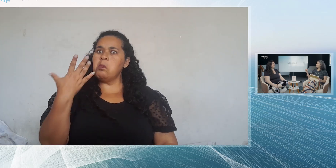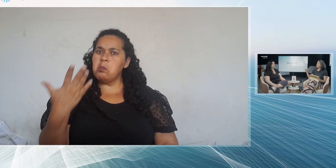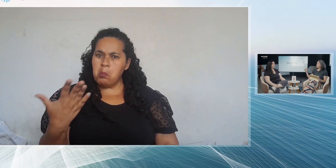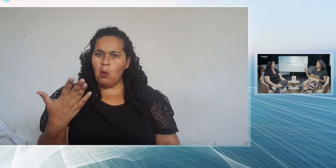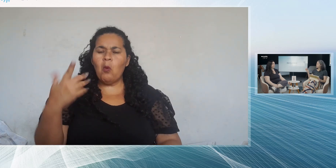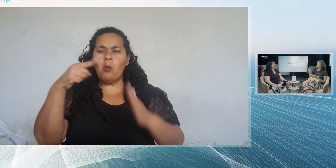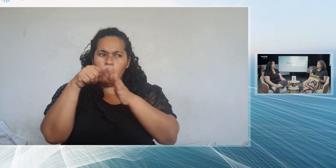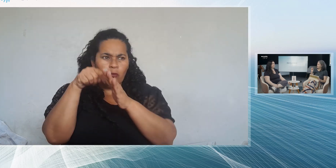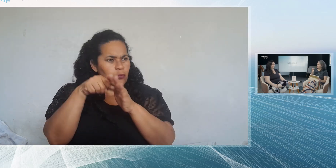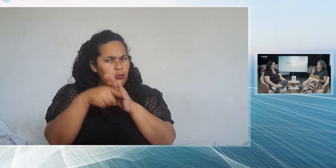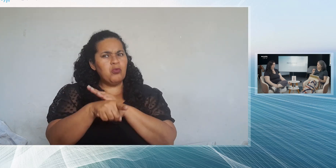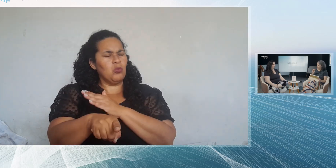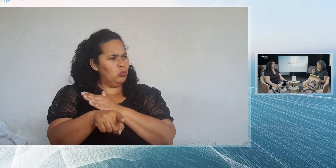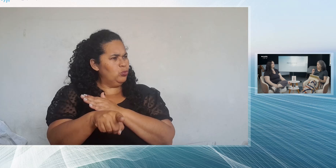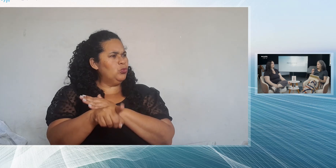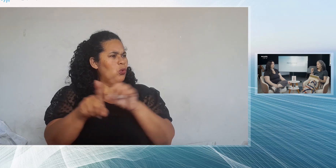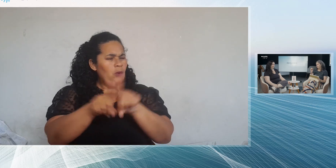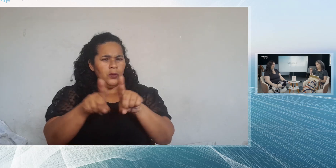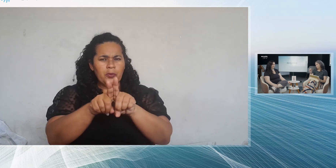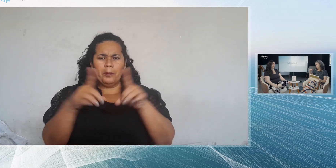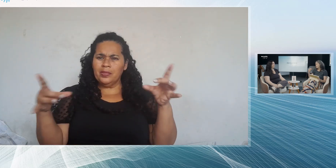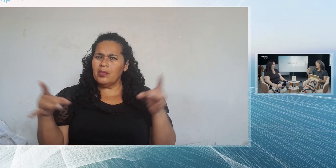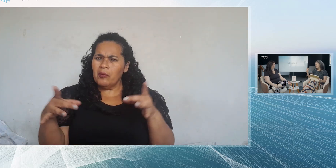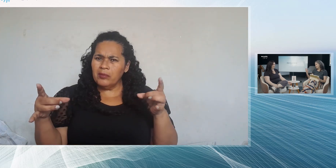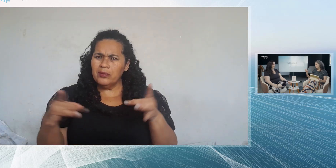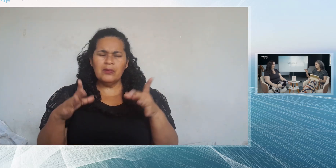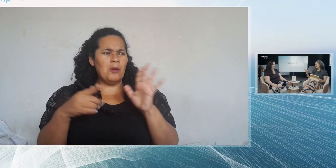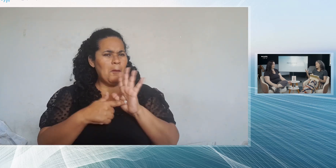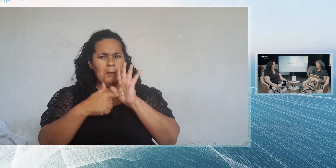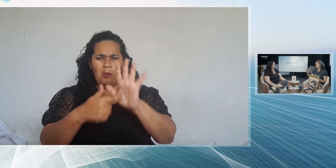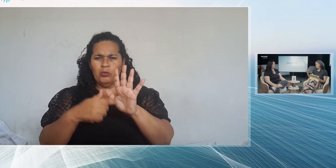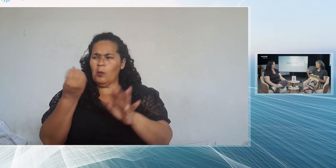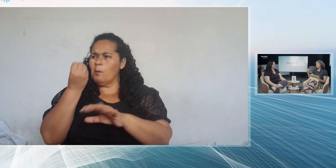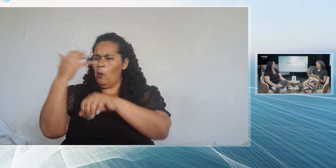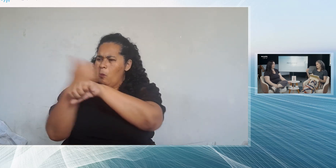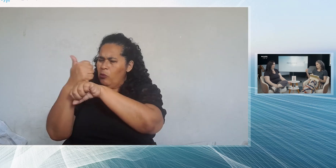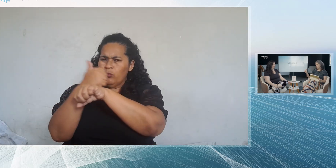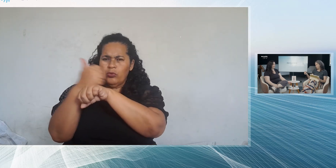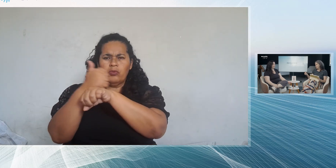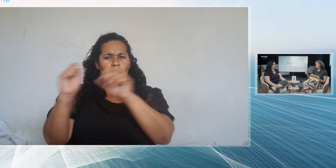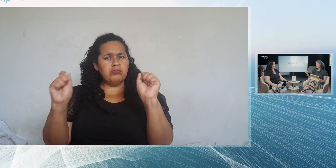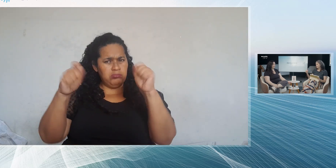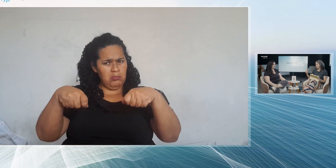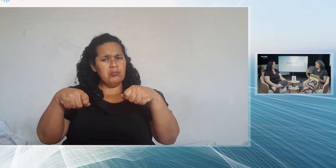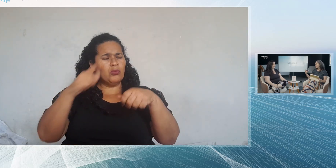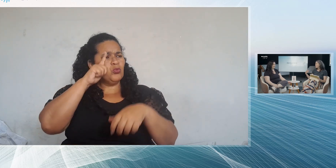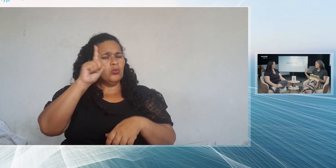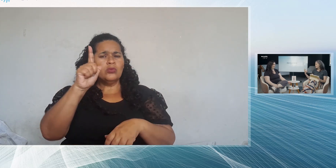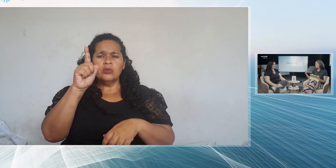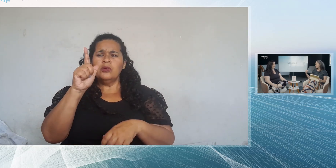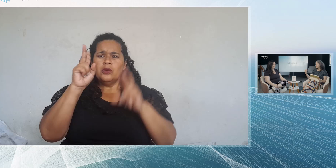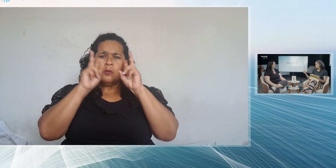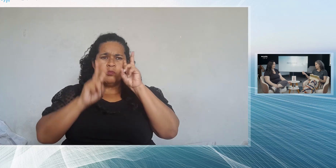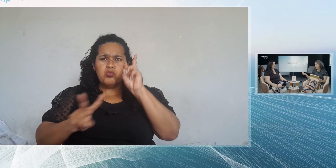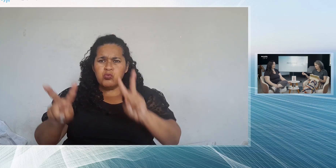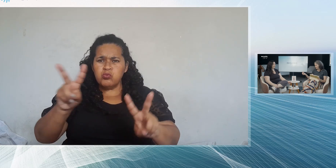a intervenção? Então, você tem uma avaliação que vai te dar algum resultado e que vai precisar de uma intervenção. Alguém vai ter que